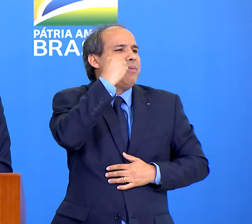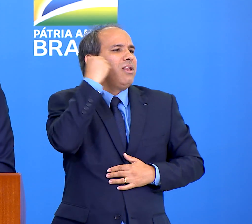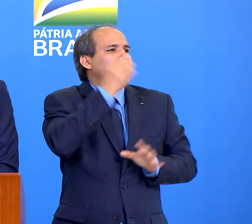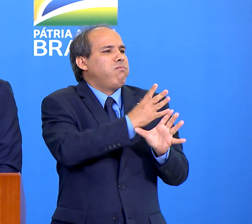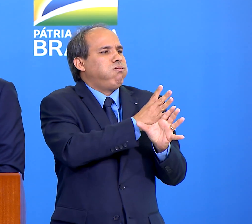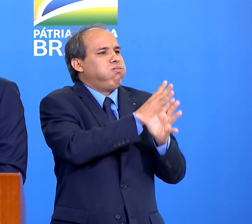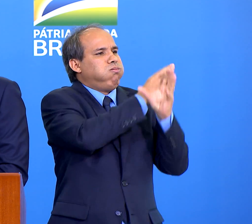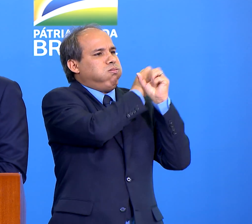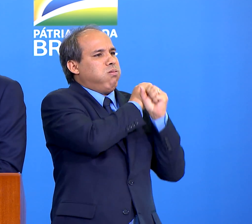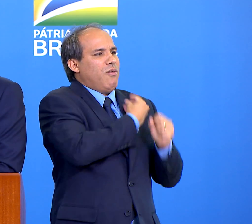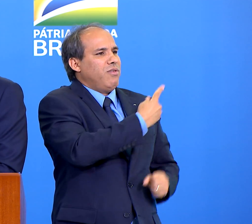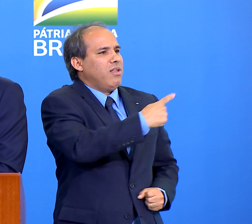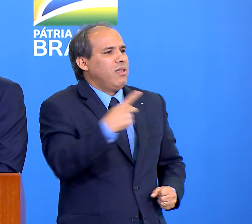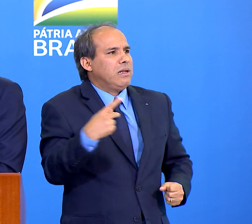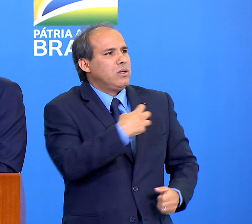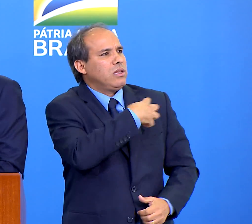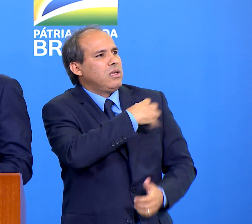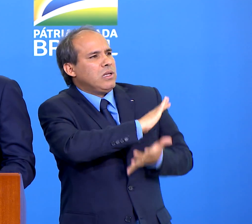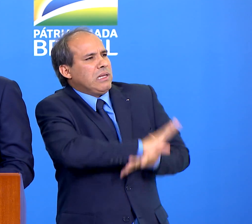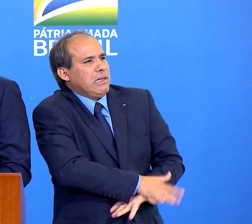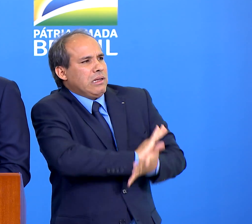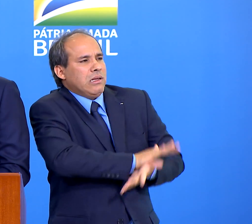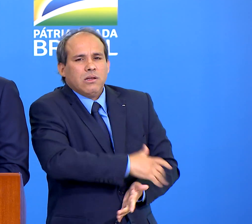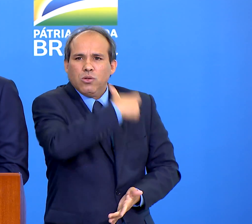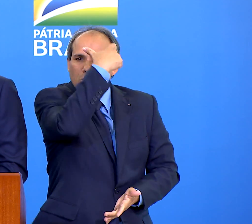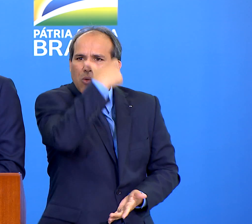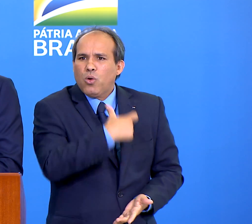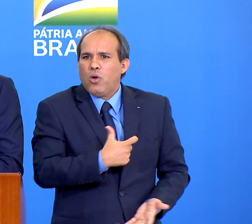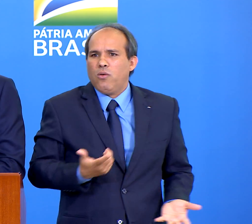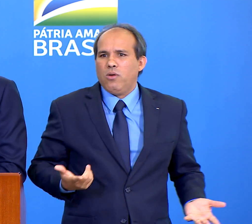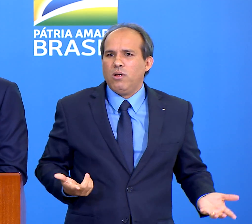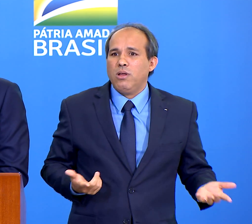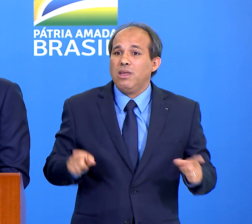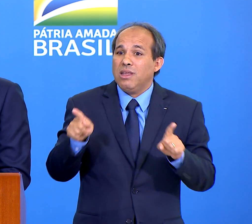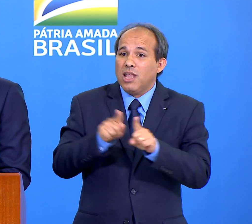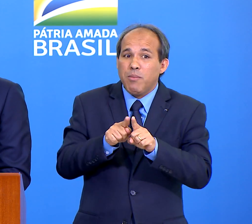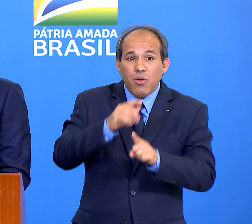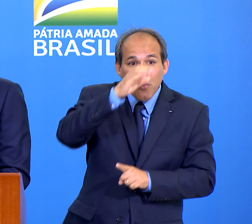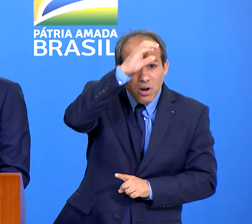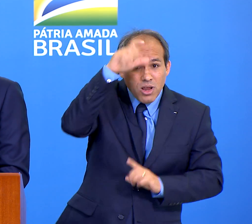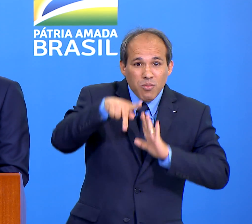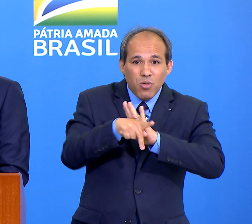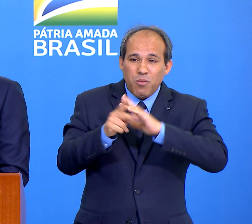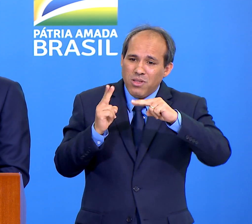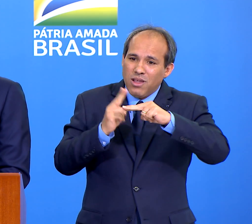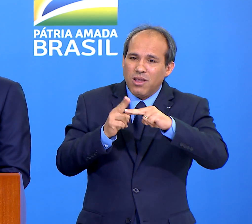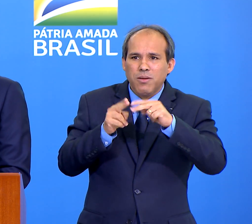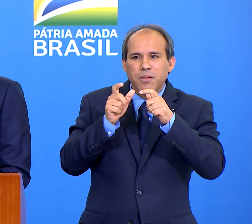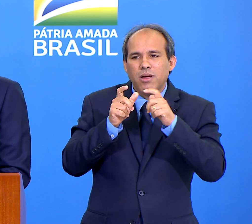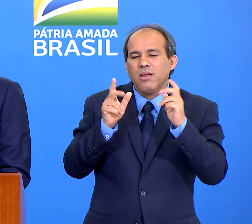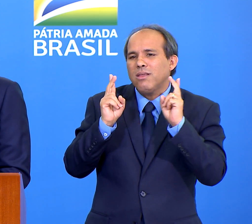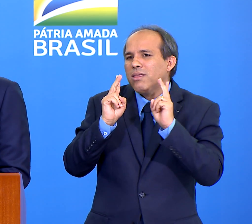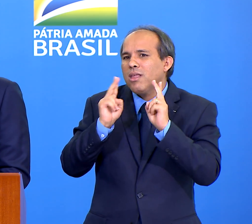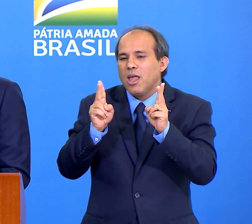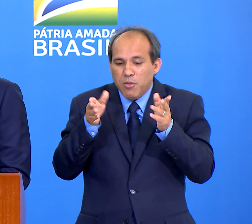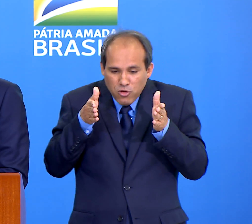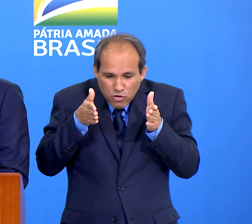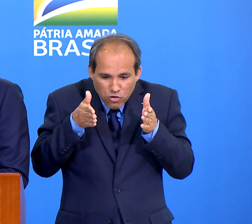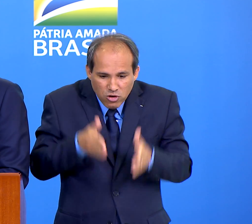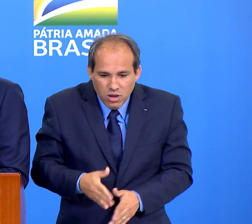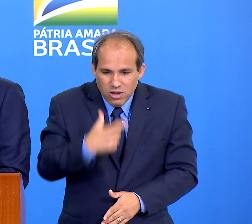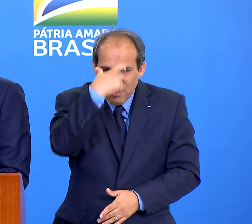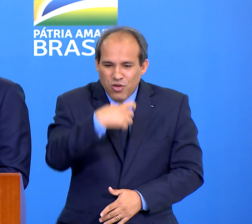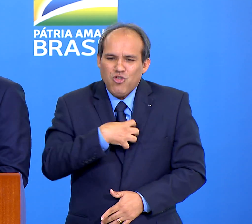vida inteira sendo marginalizados muitas vezes e os clientes da Caixa eles chegam de uma